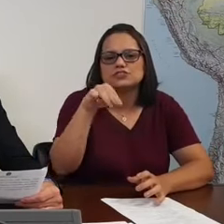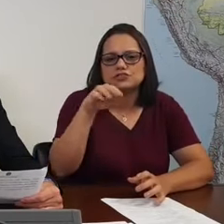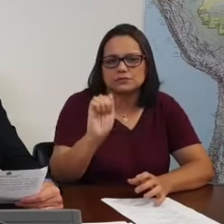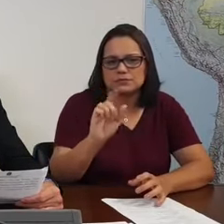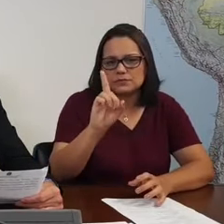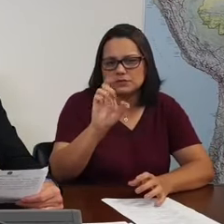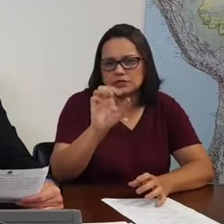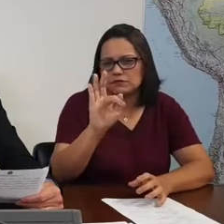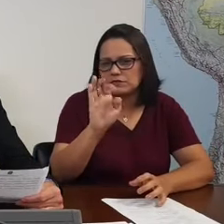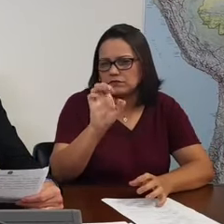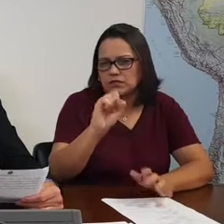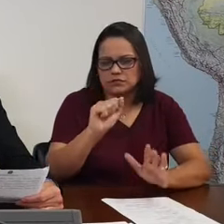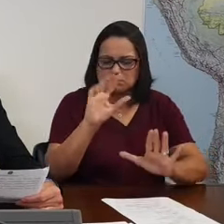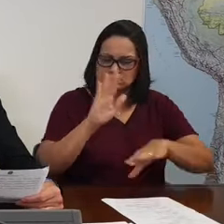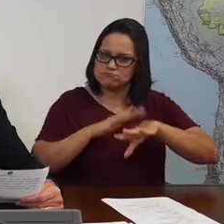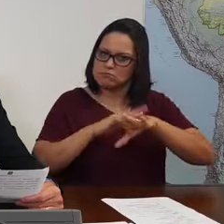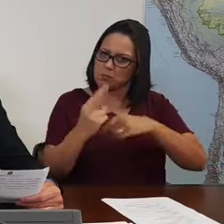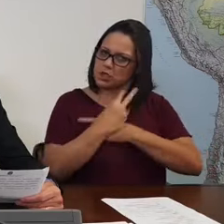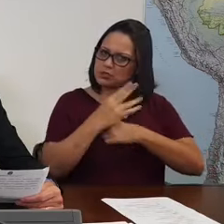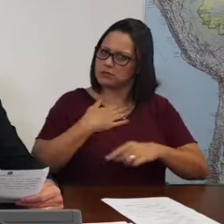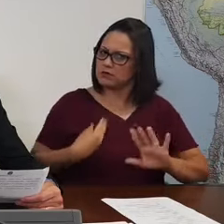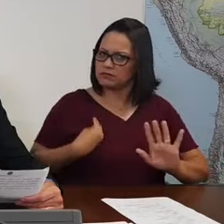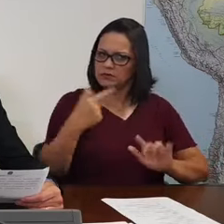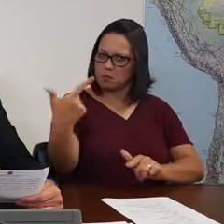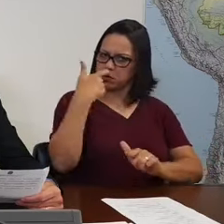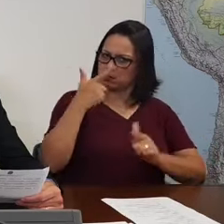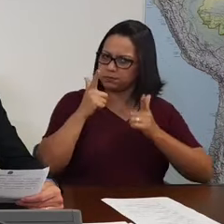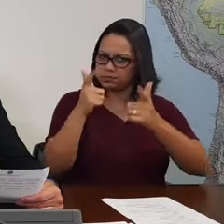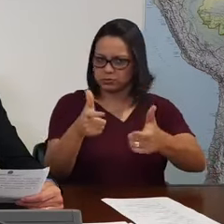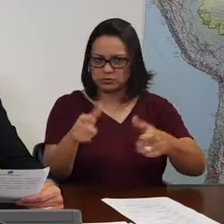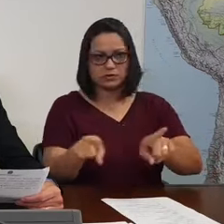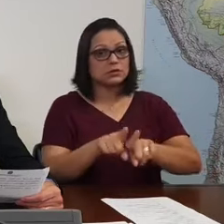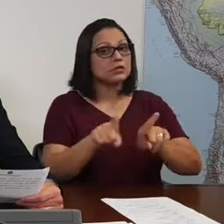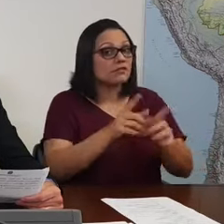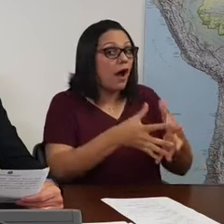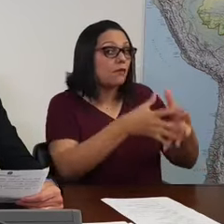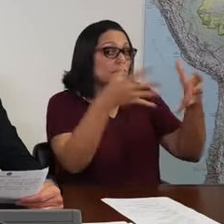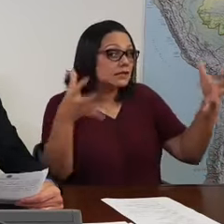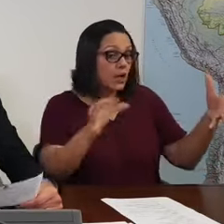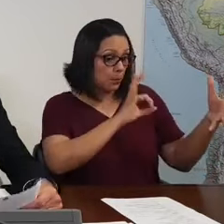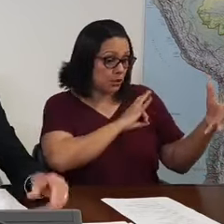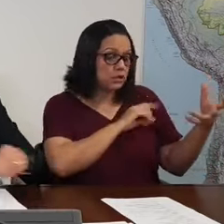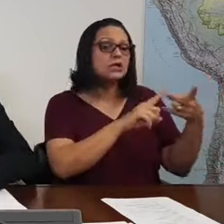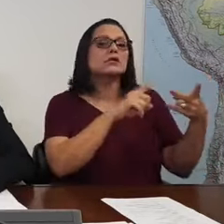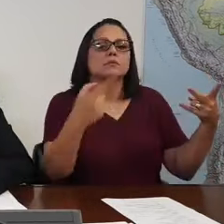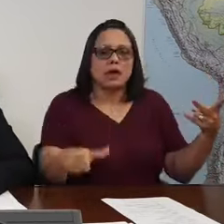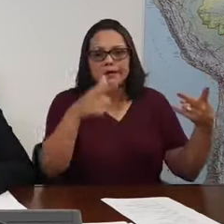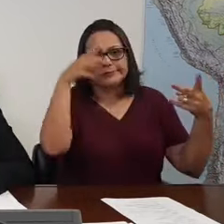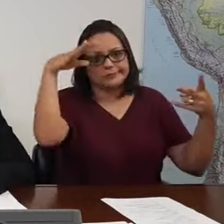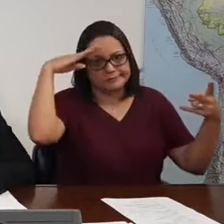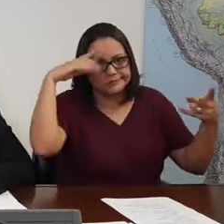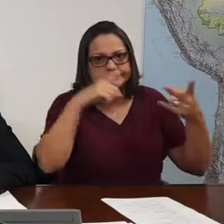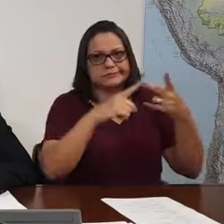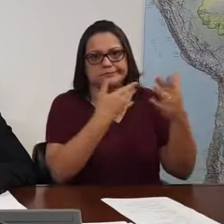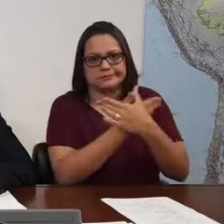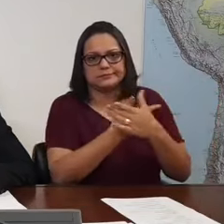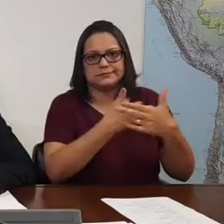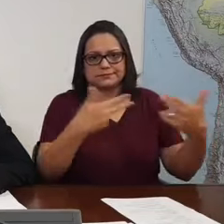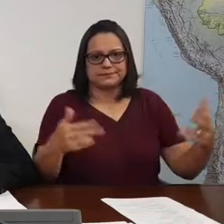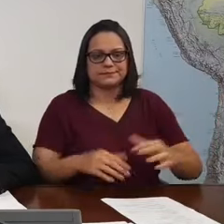amplo e direcionado para profissionais de segurança pública e militares das Forças Armadas quando em exercício da função. Hoje,